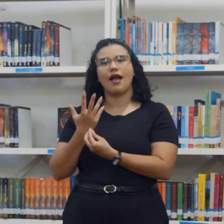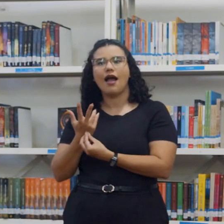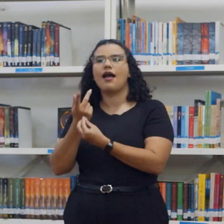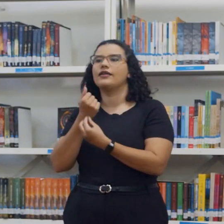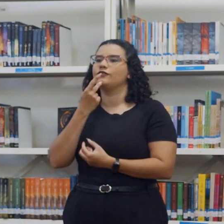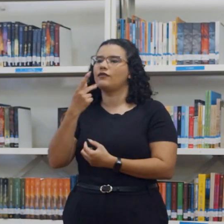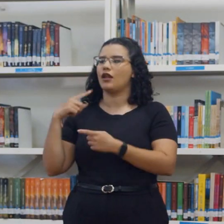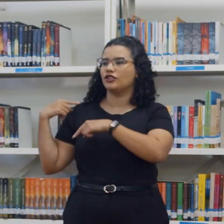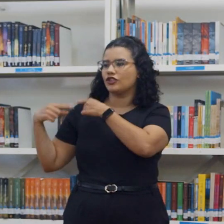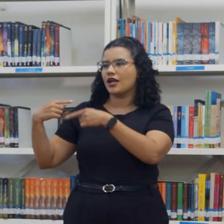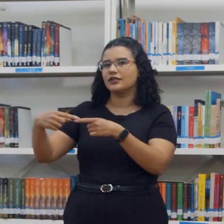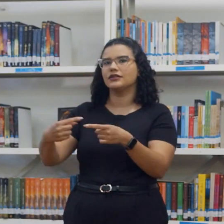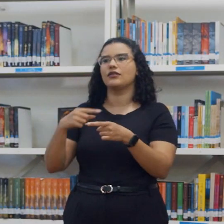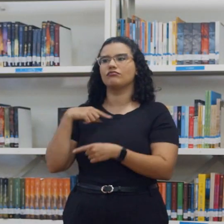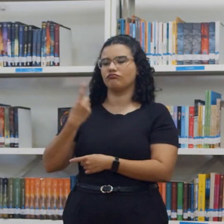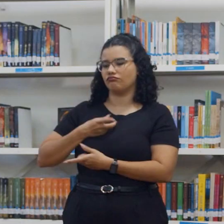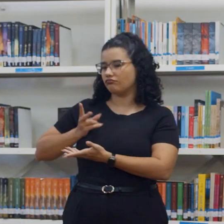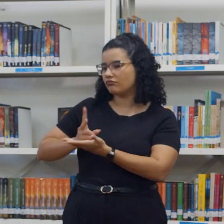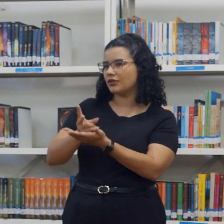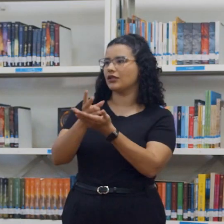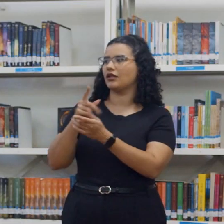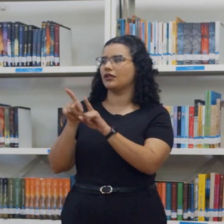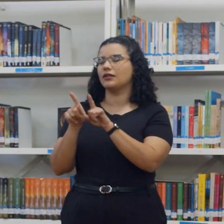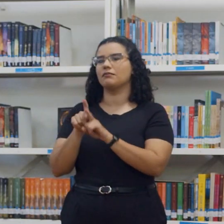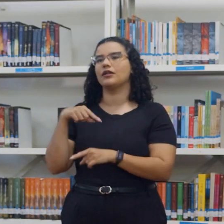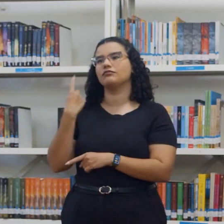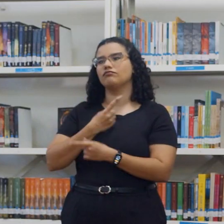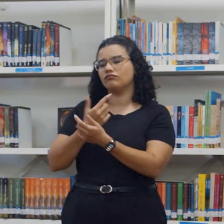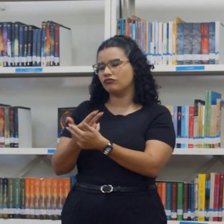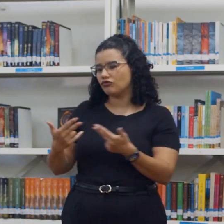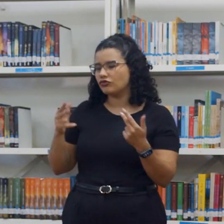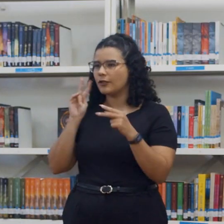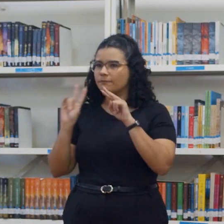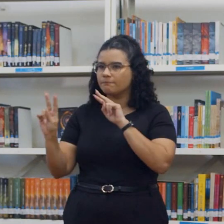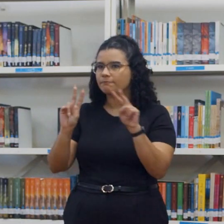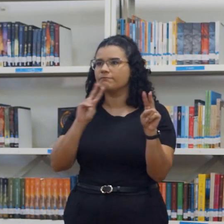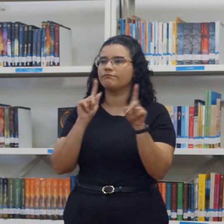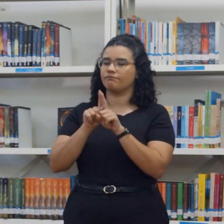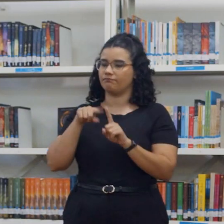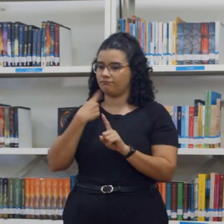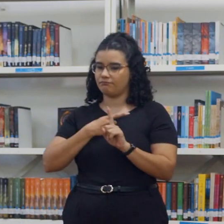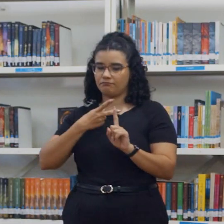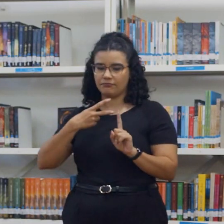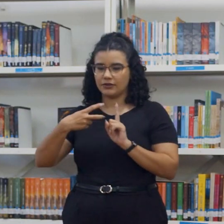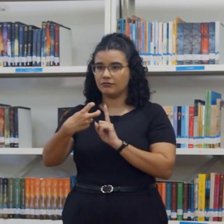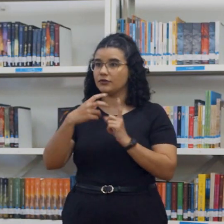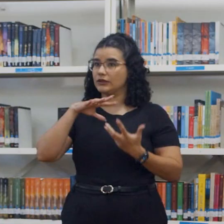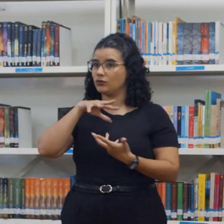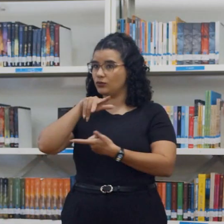nossa geração, a arte fala da nossa permanência, da nossa materialidade, fala da nossa percepção de